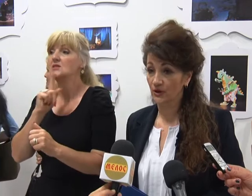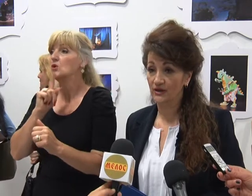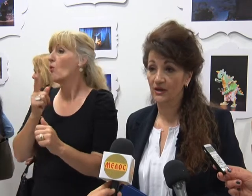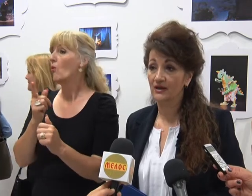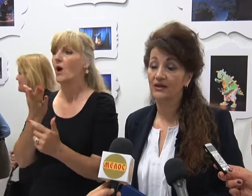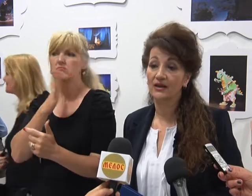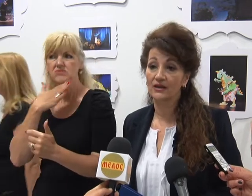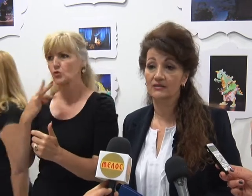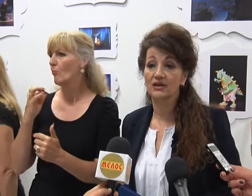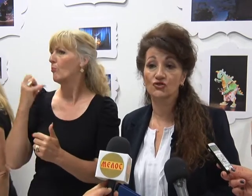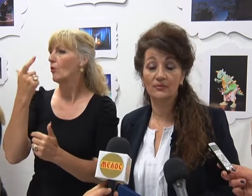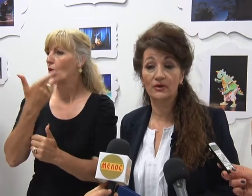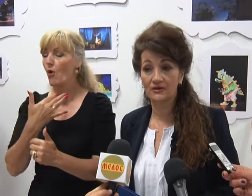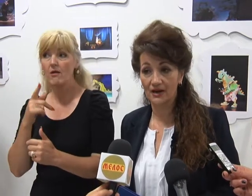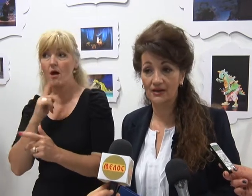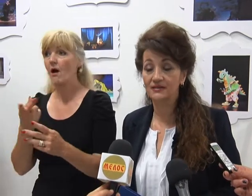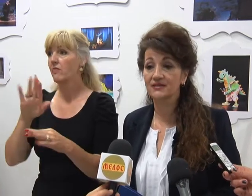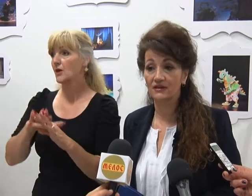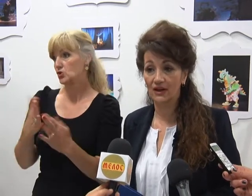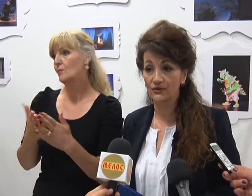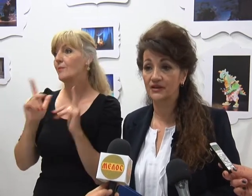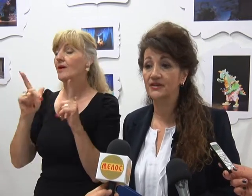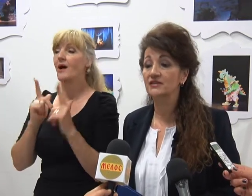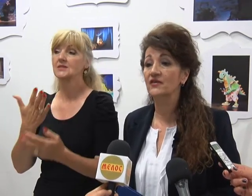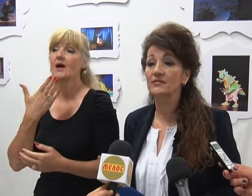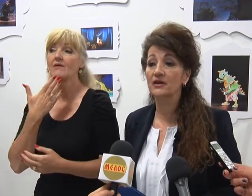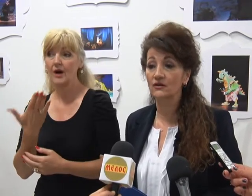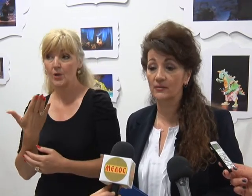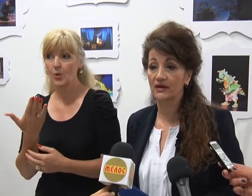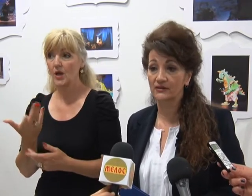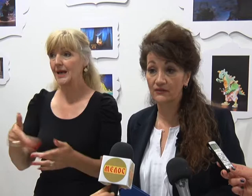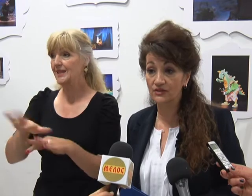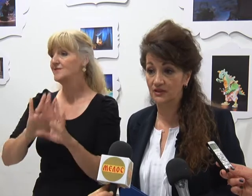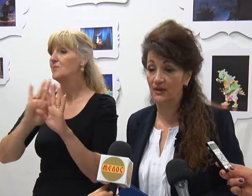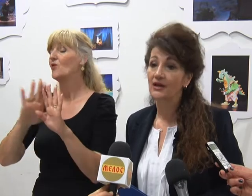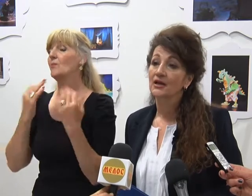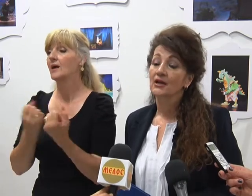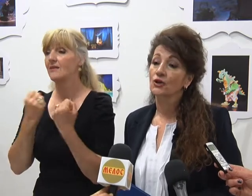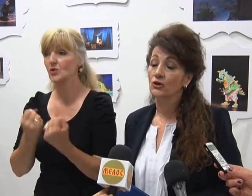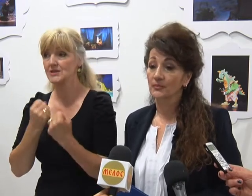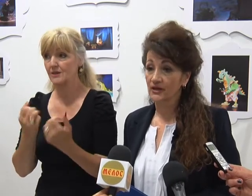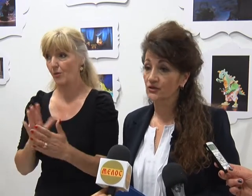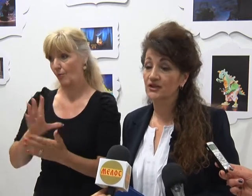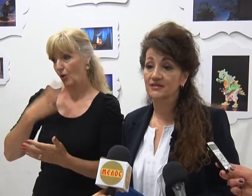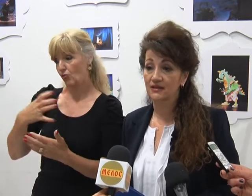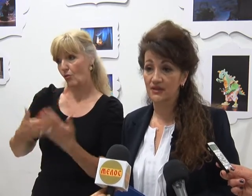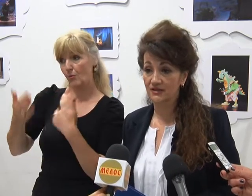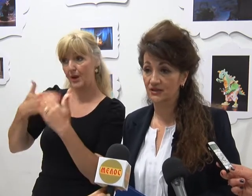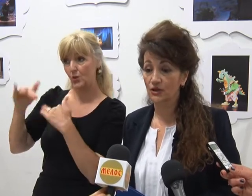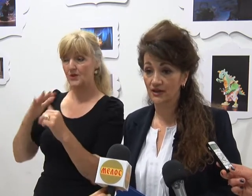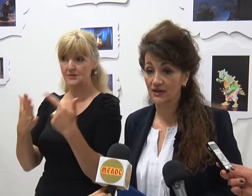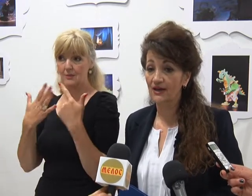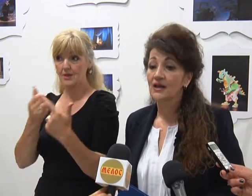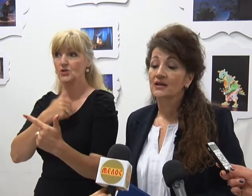izuzetno brojna i na čemu im grad zahvaljuje na svim njihovim aktivnostima tokom prethodnih